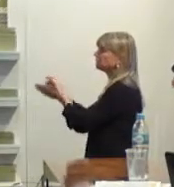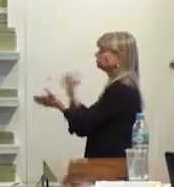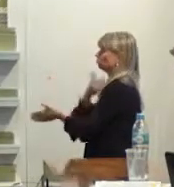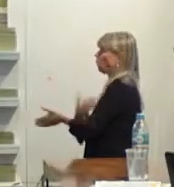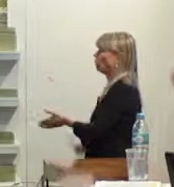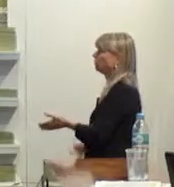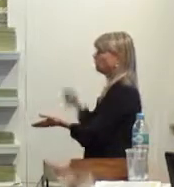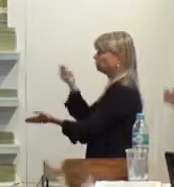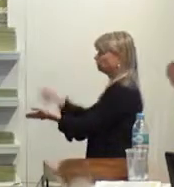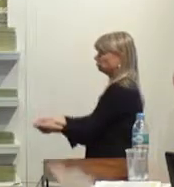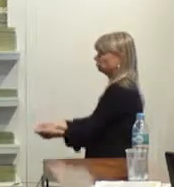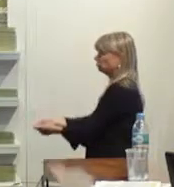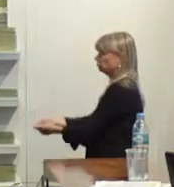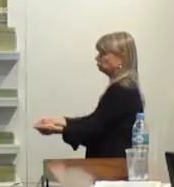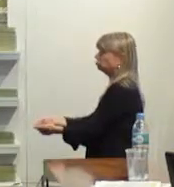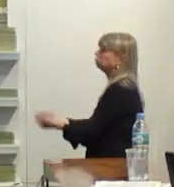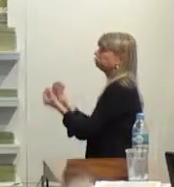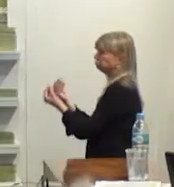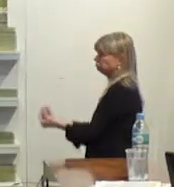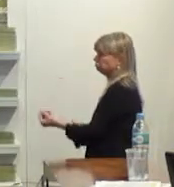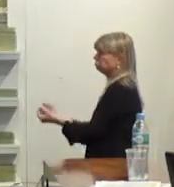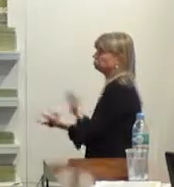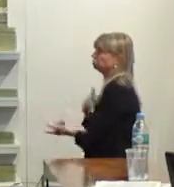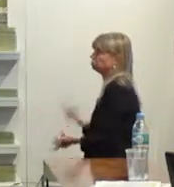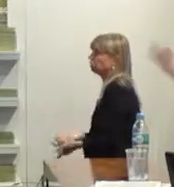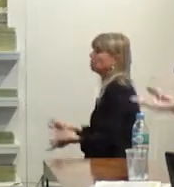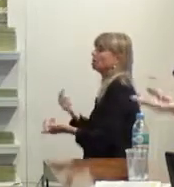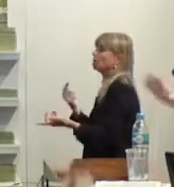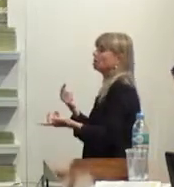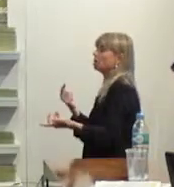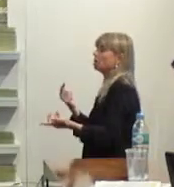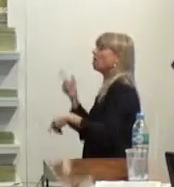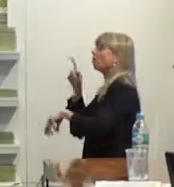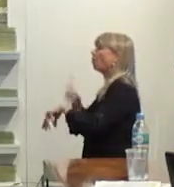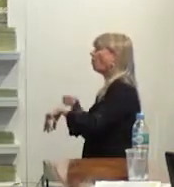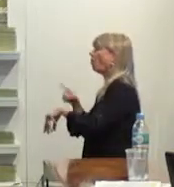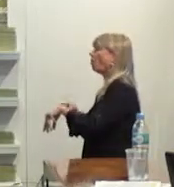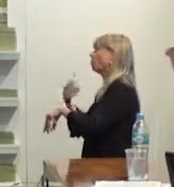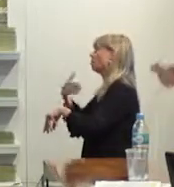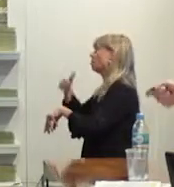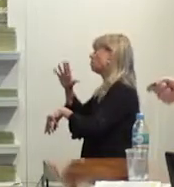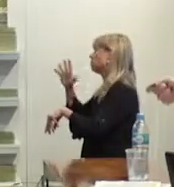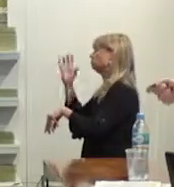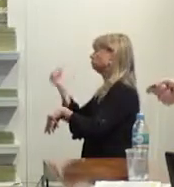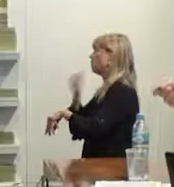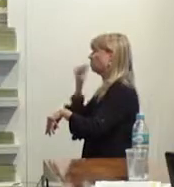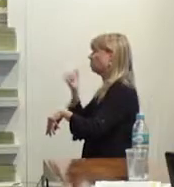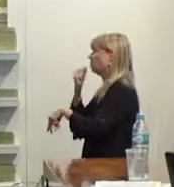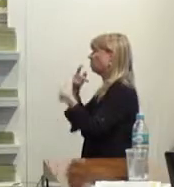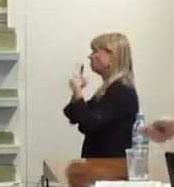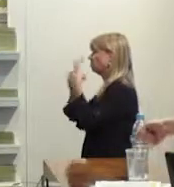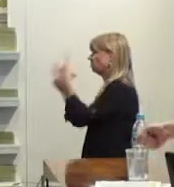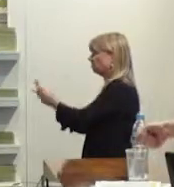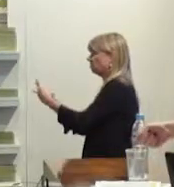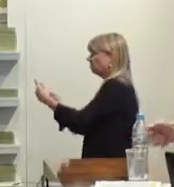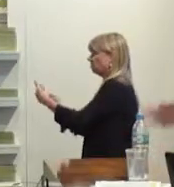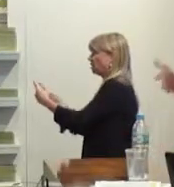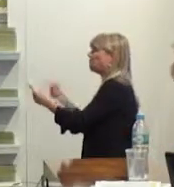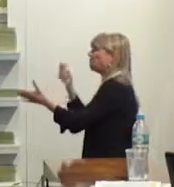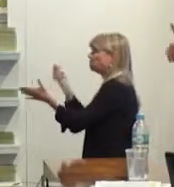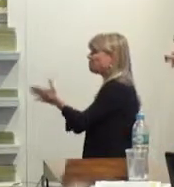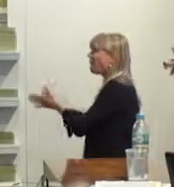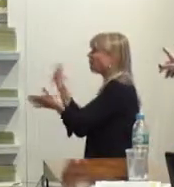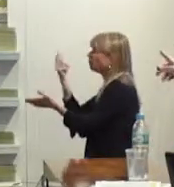nacional. Y entonces, ¿qué sucede? Salvo en las horas pico, donde la gente prefiere pagar un poco más y tomar el